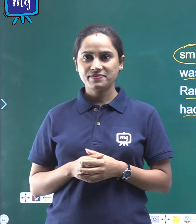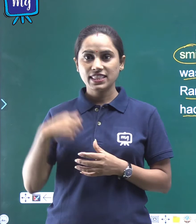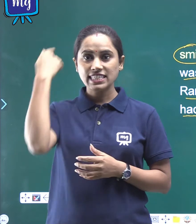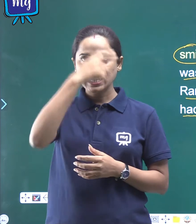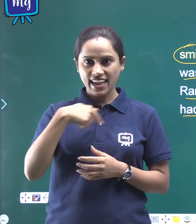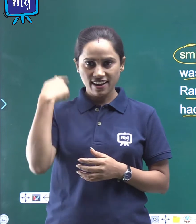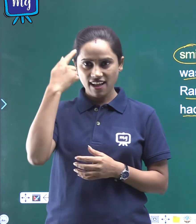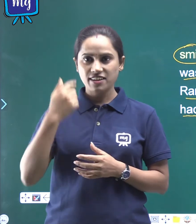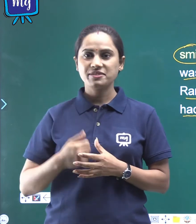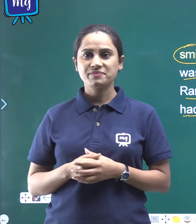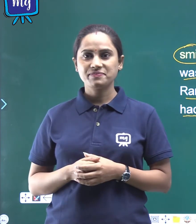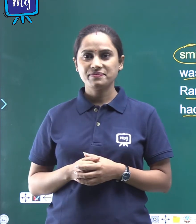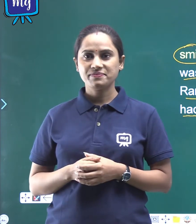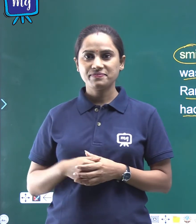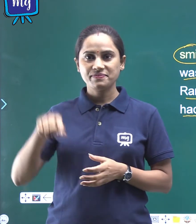चेहरा,